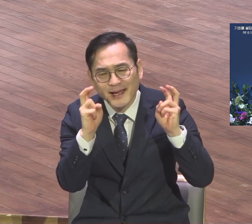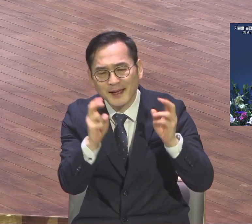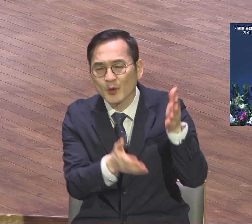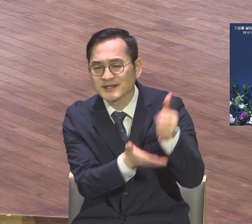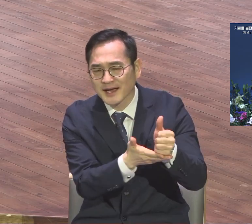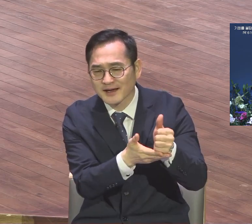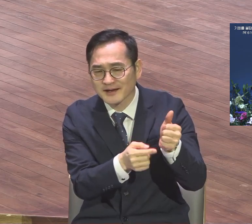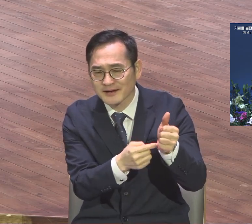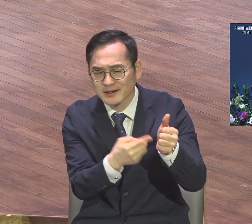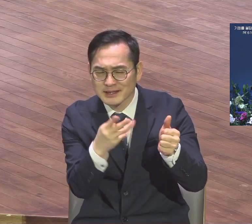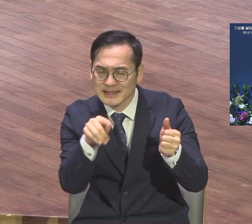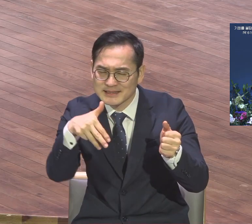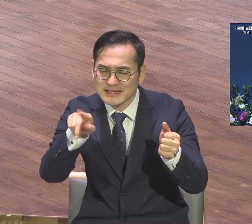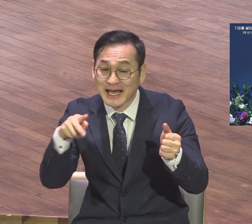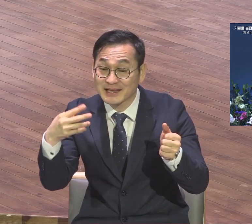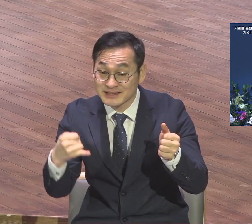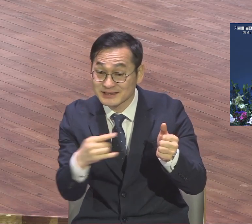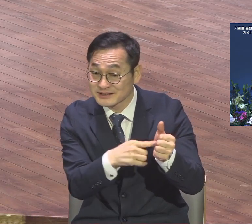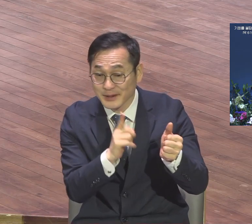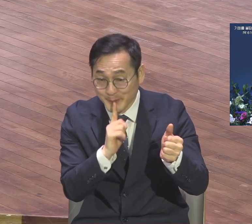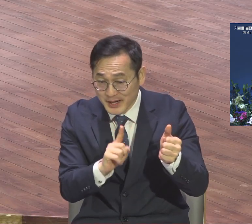이런 말을 했습니다.